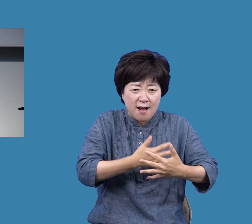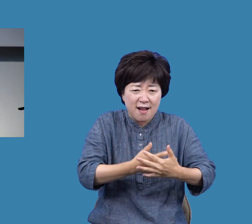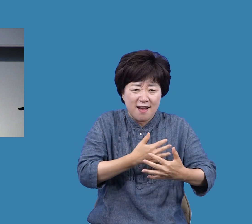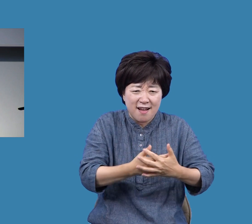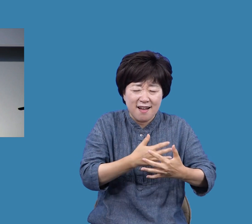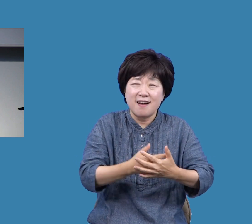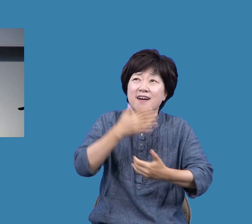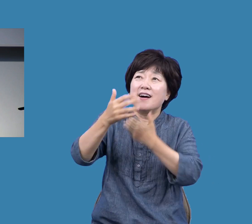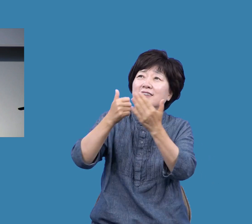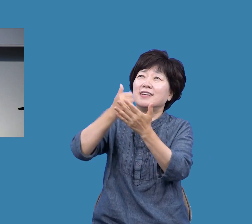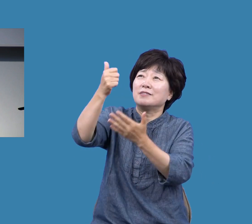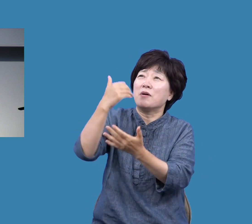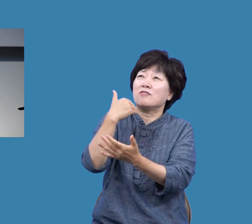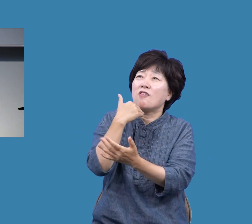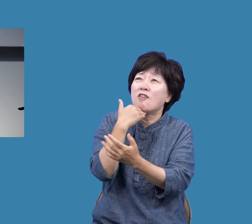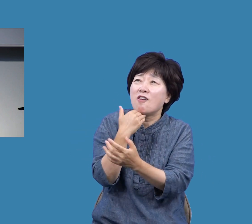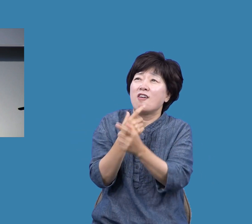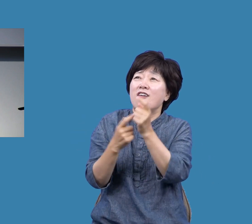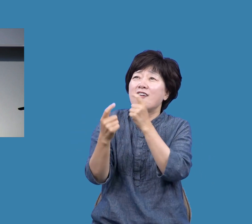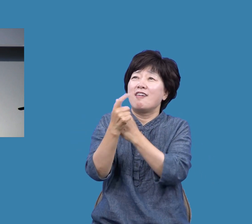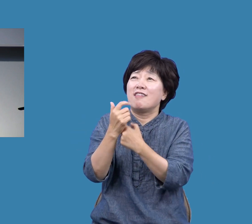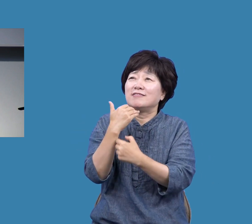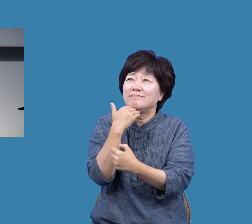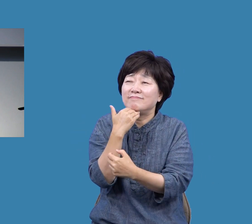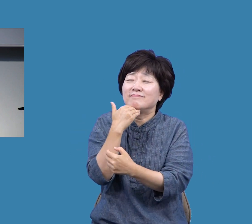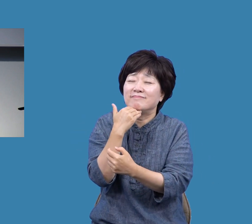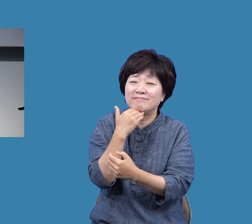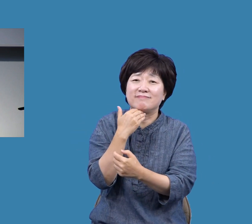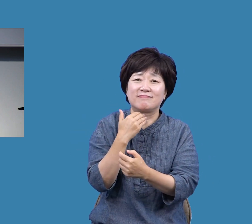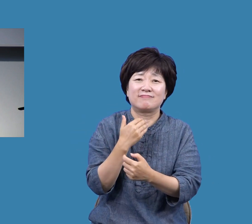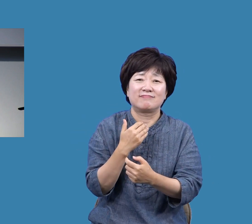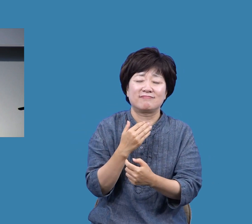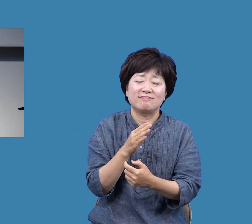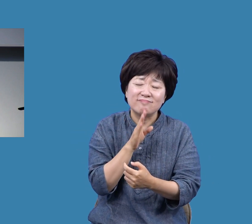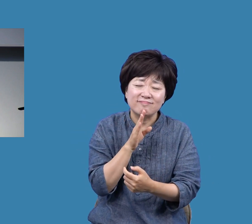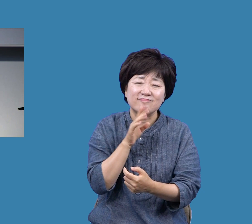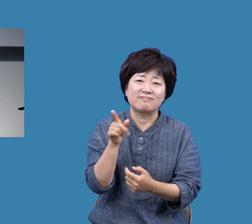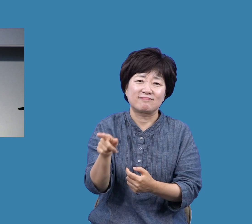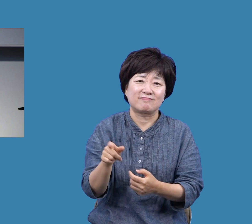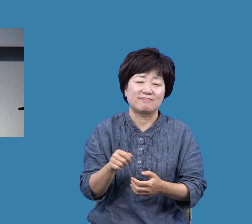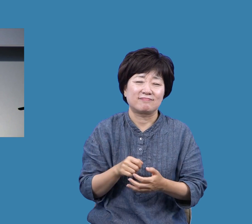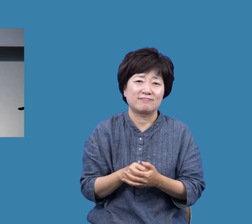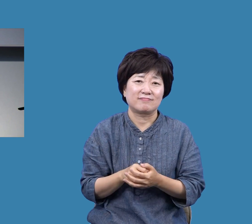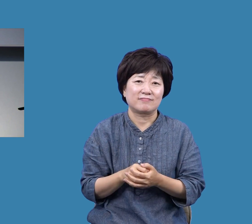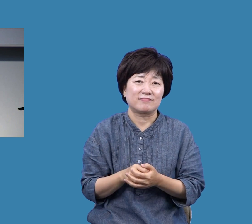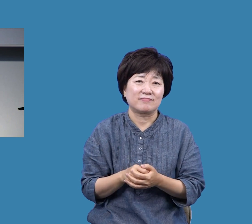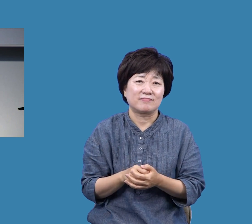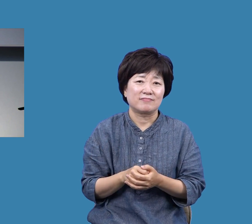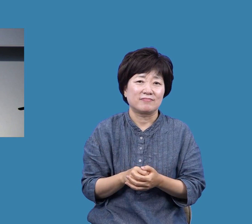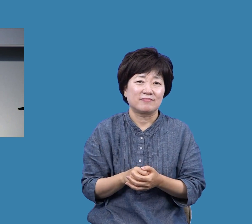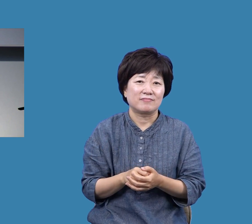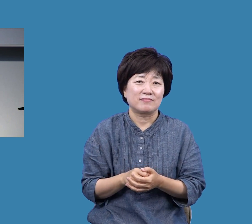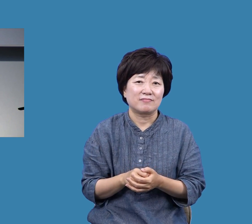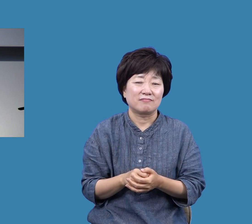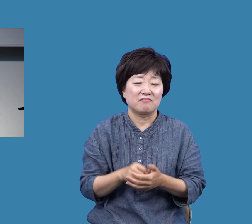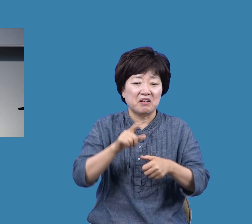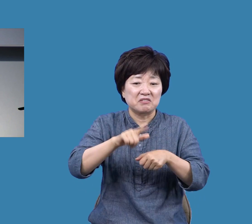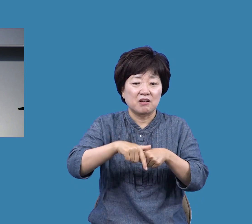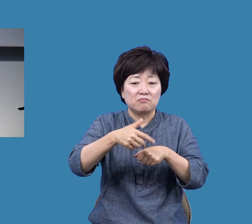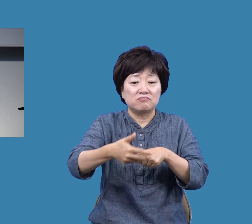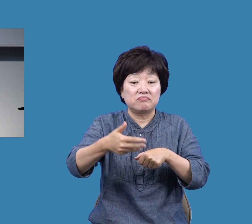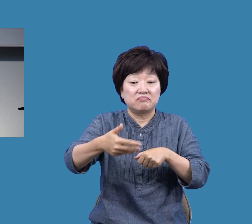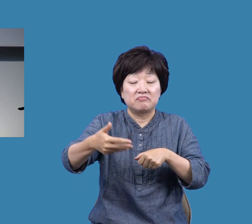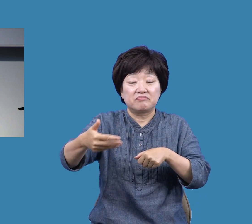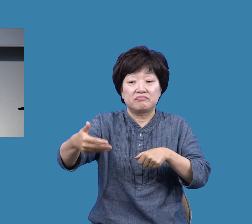되고 그래야 정상이지. 날이 갈수록 점점 좀 밋밋해진다 그러면